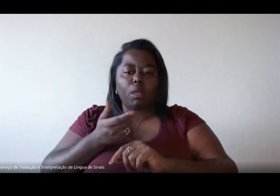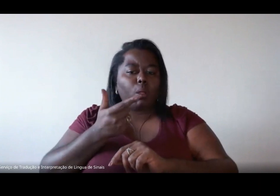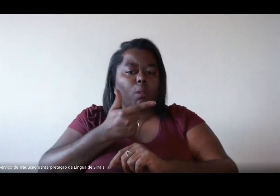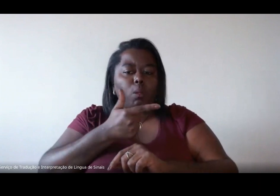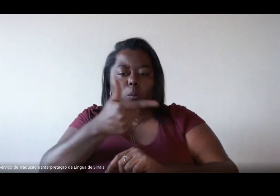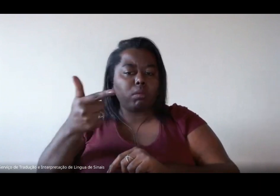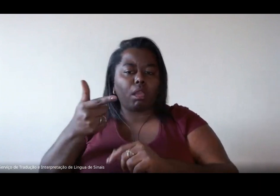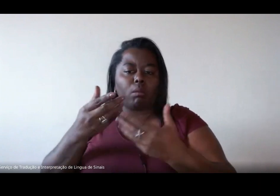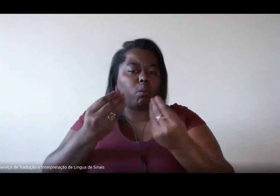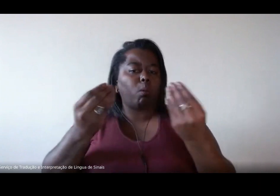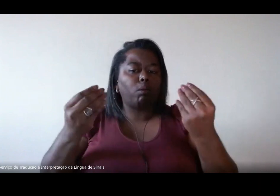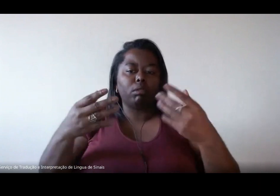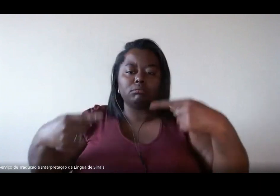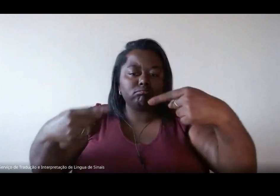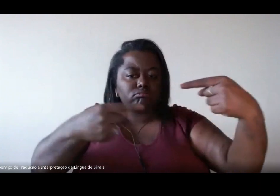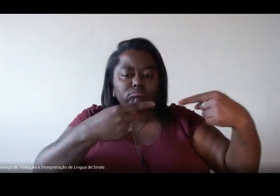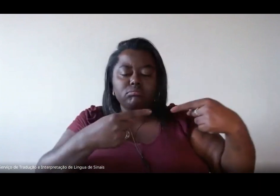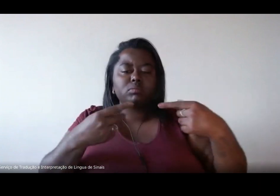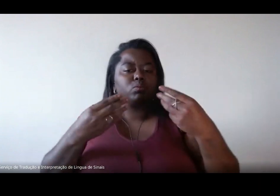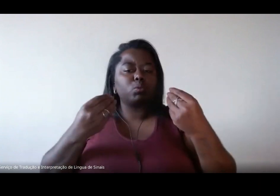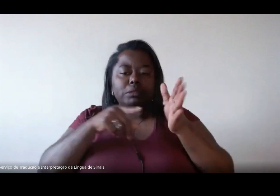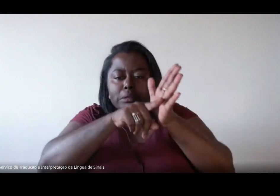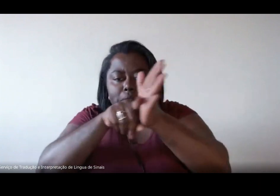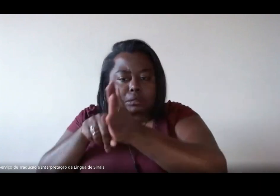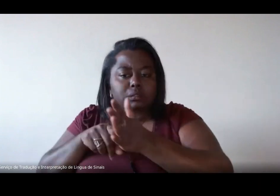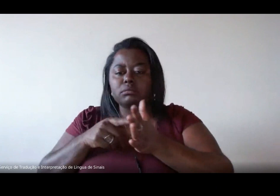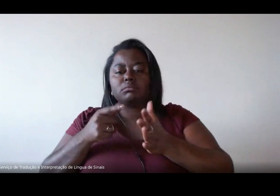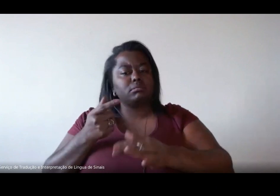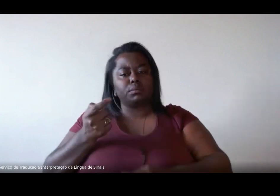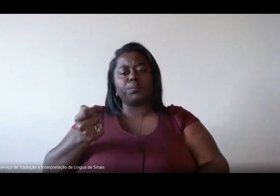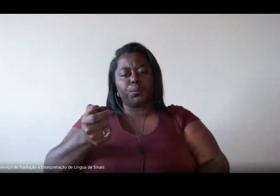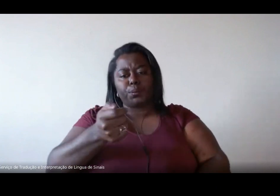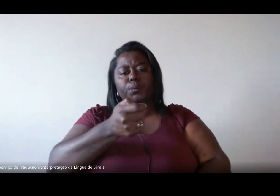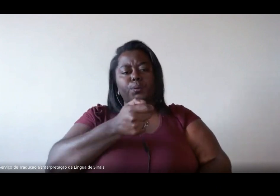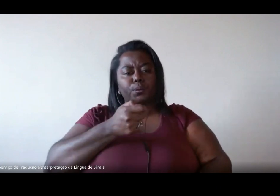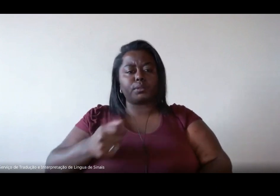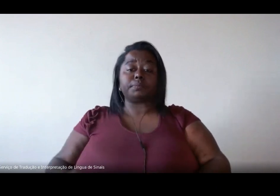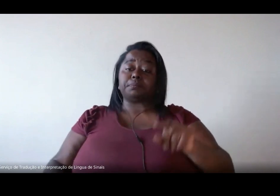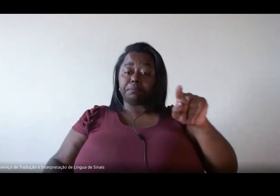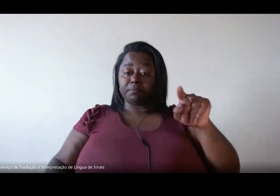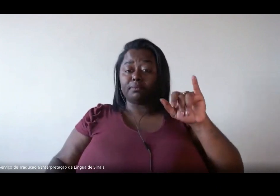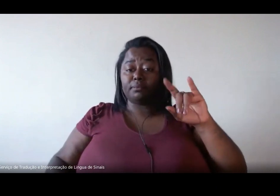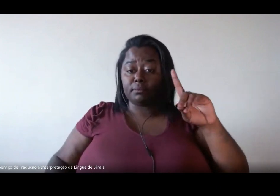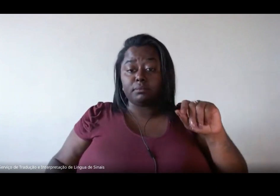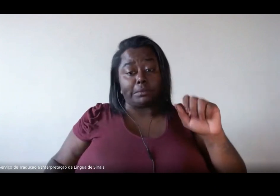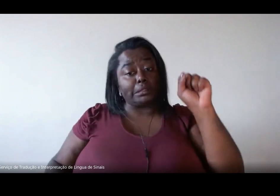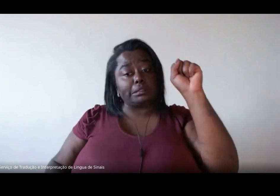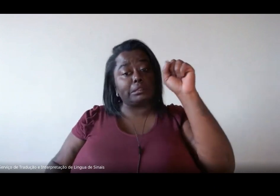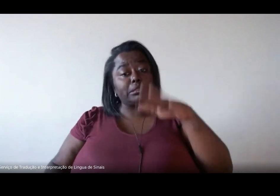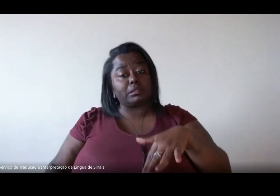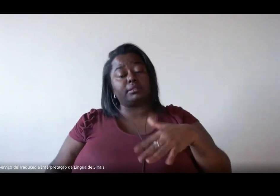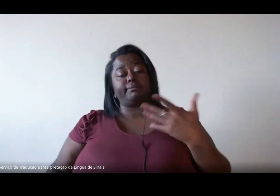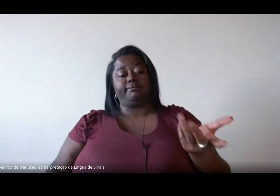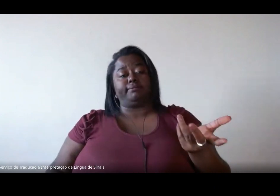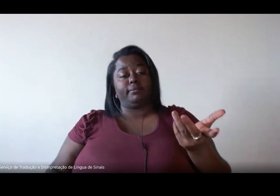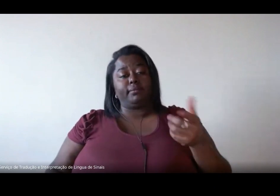pouco levantado, sim, pouco questionado, né? Sim. Então, assim, acho que nossa psicologia é